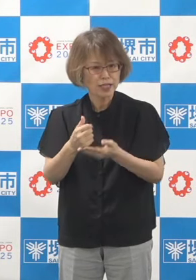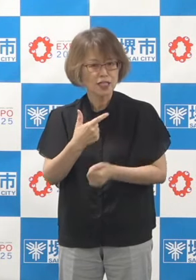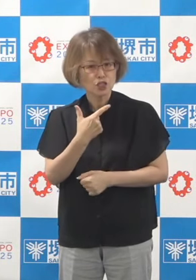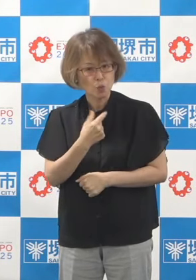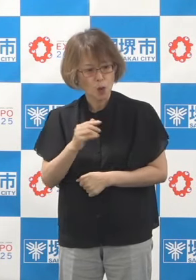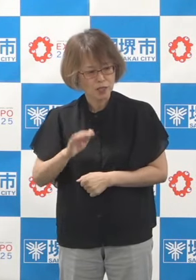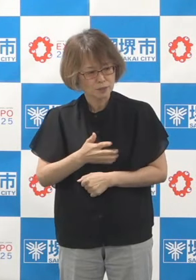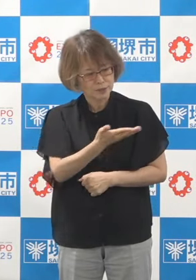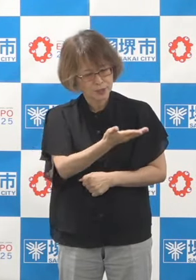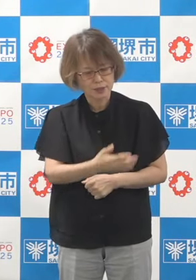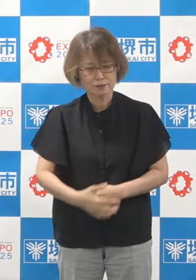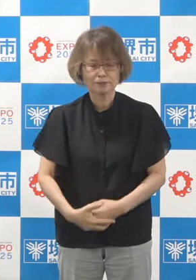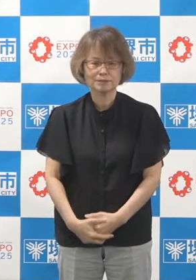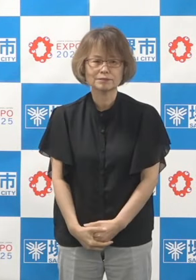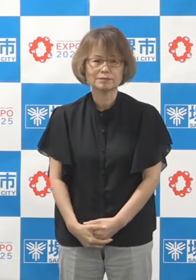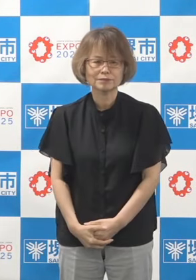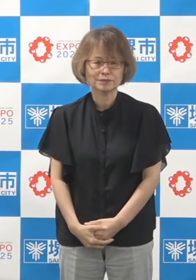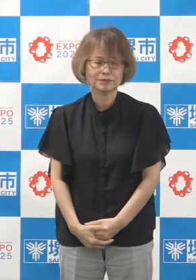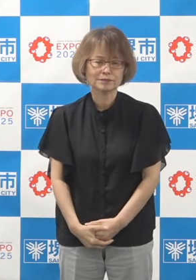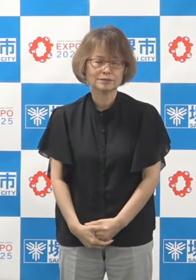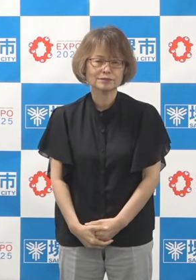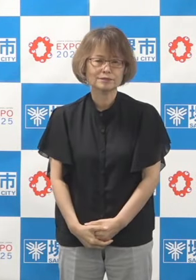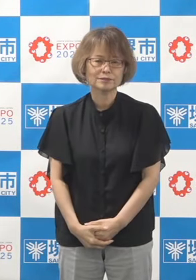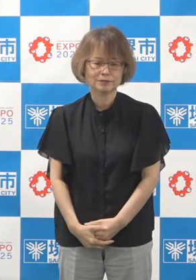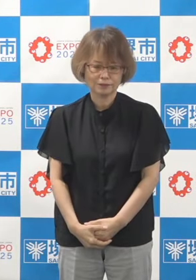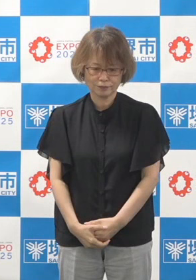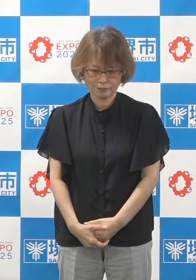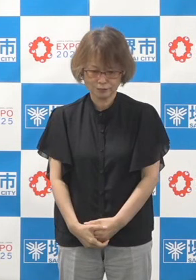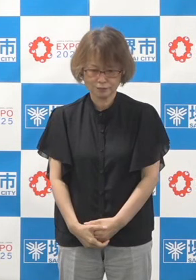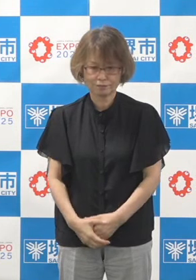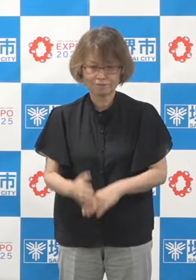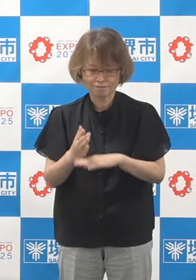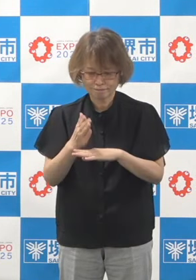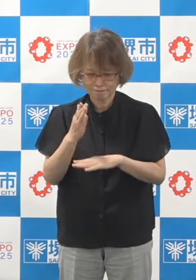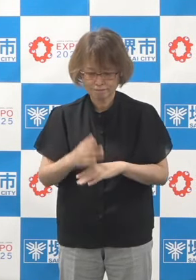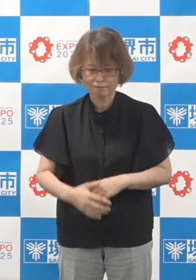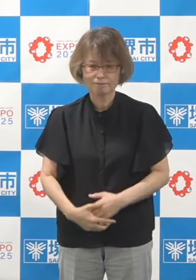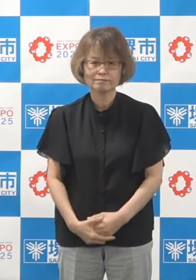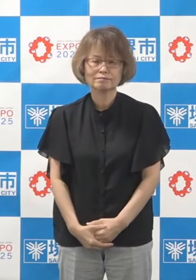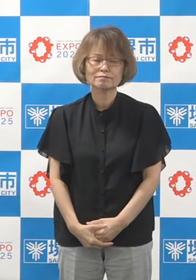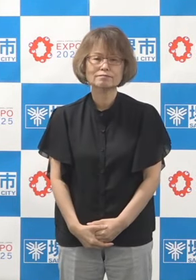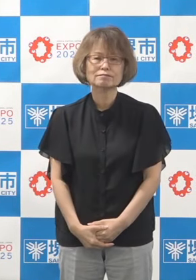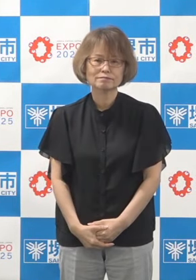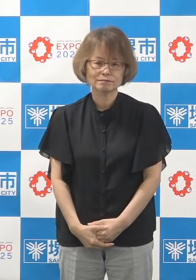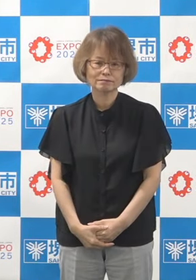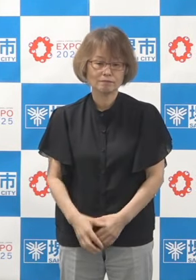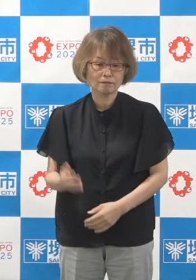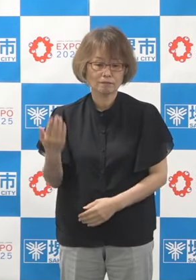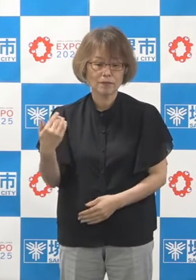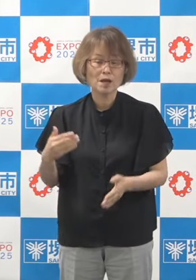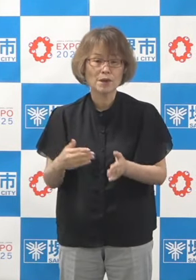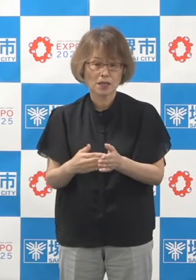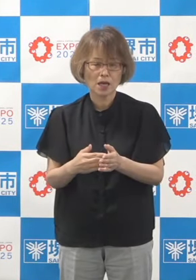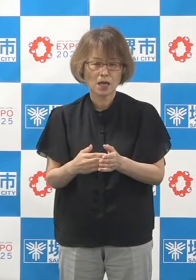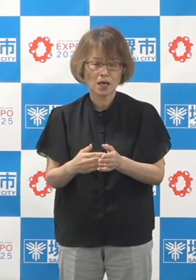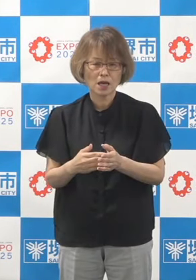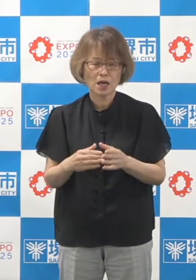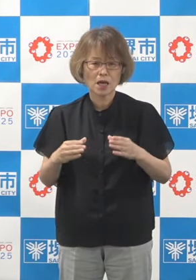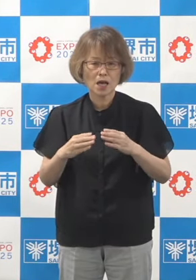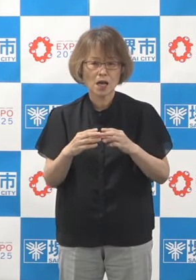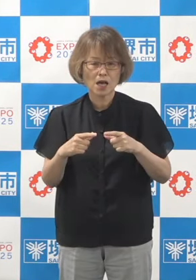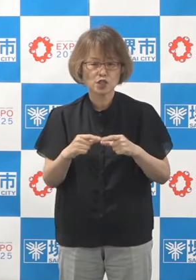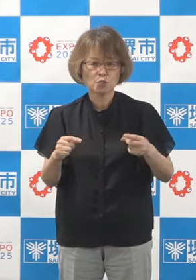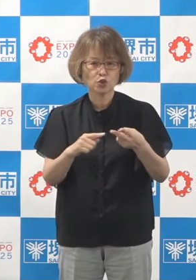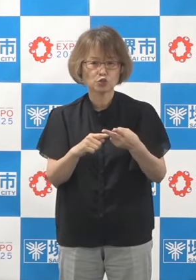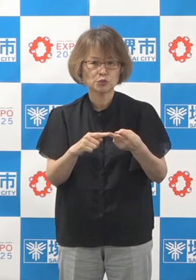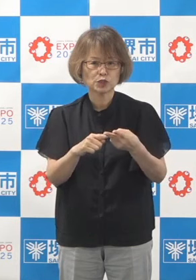ば教えてください。お願いします。 はい、はい、ありがとうございます。これまで日本郵便の皆様、特